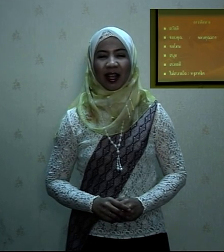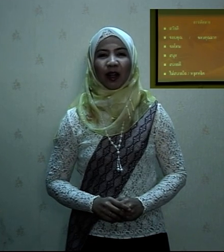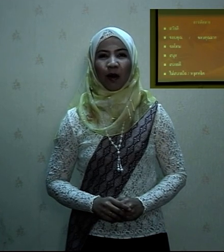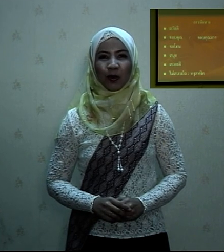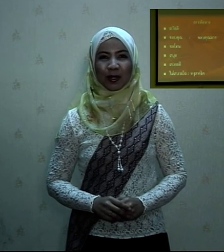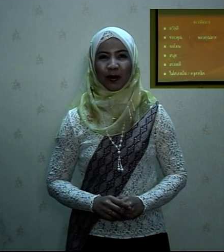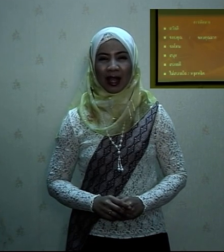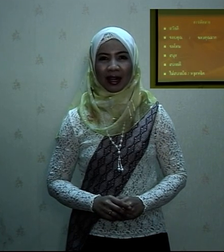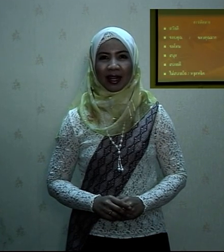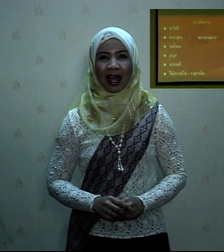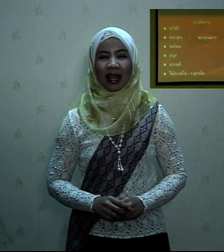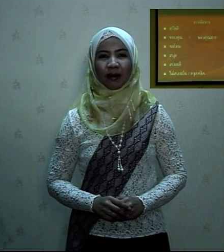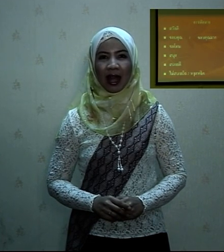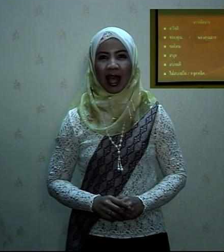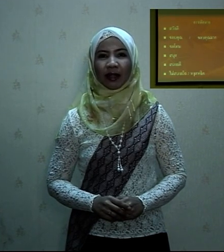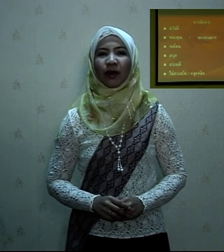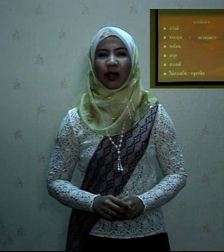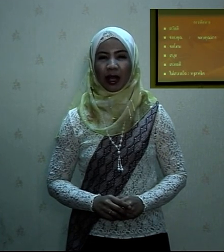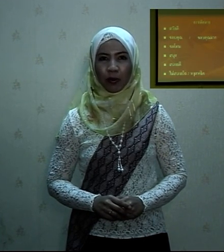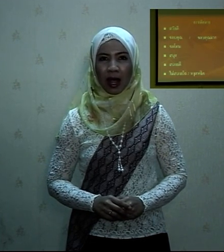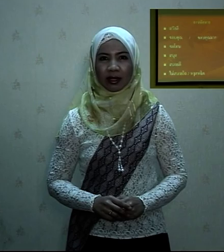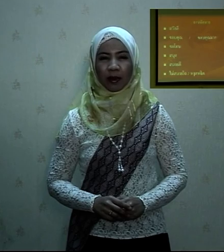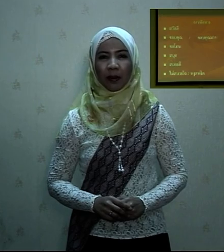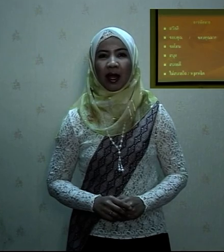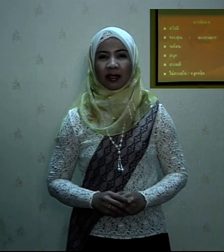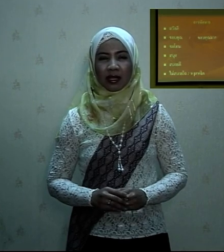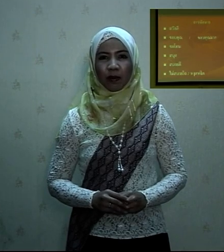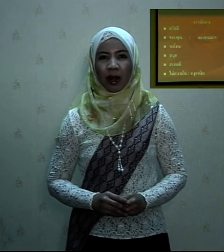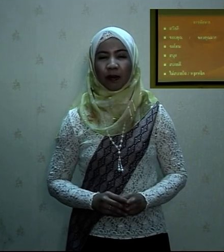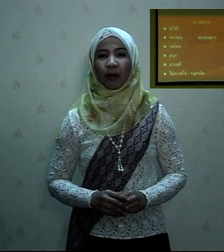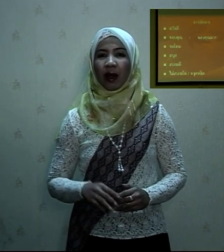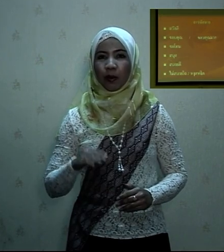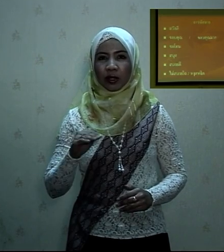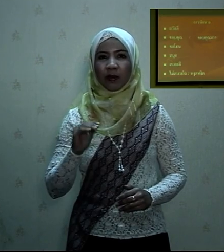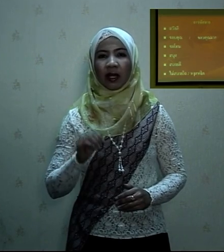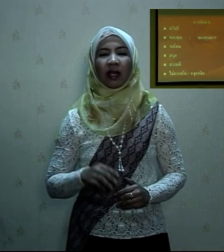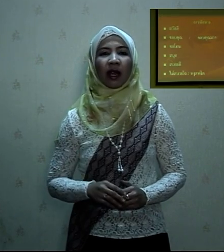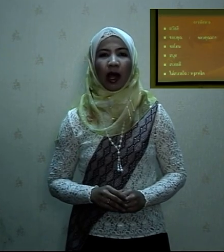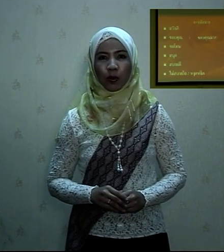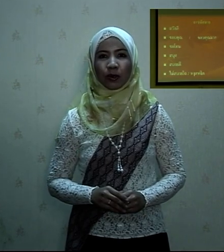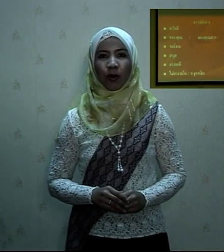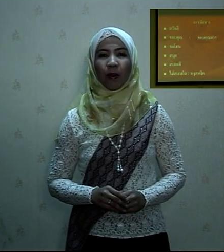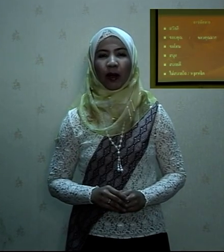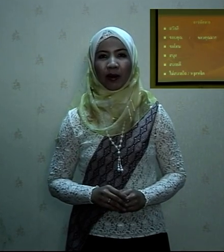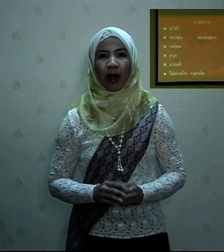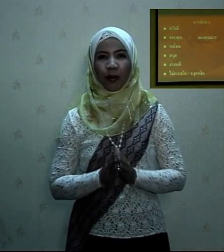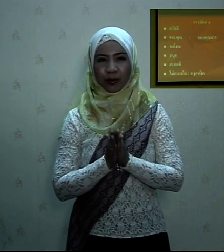ขอบคุณ2อย่างนะคะอย่างแรกโดยการไหว้สำหรับใช้สำหรับผู้ที่มีอาวุโสมากกว่าเรา